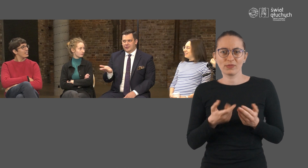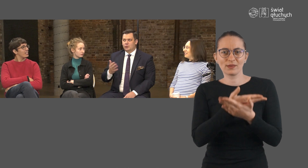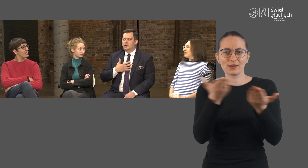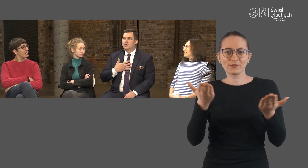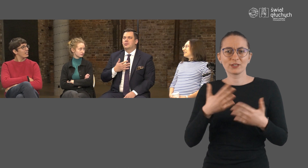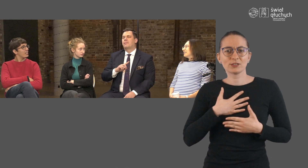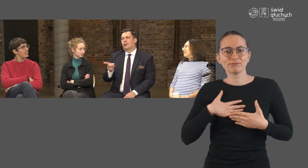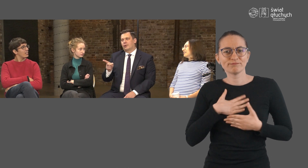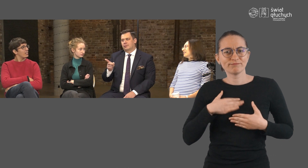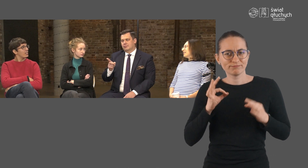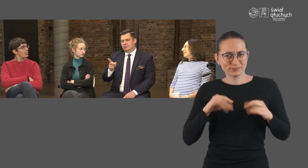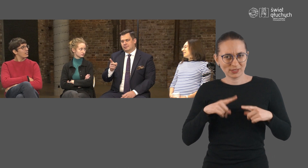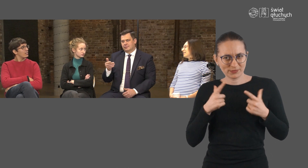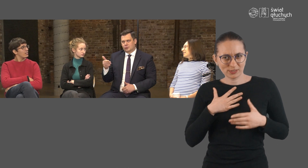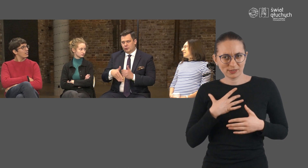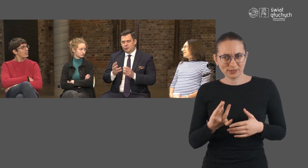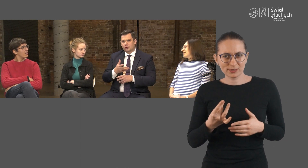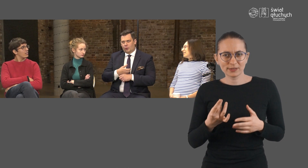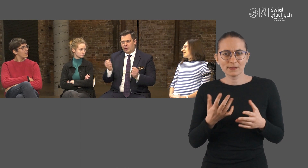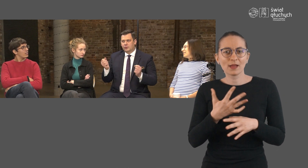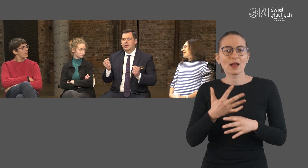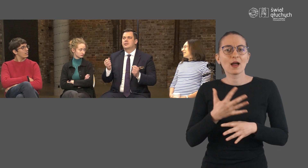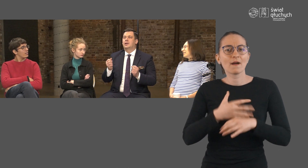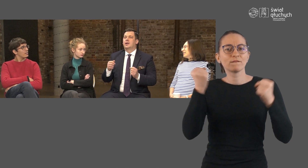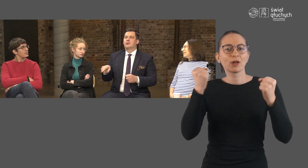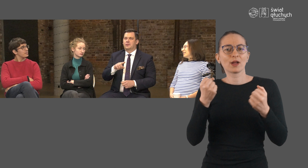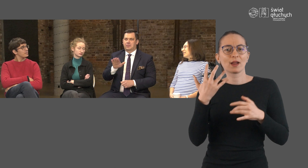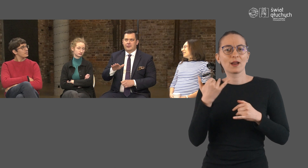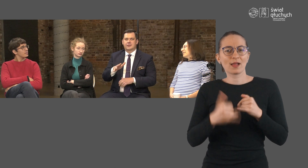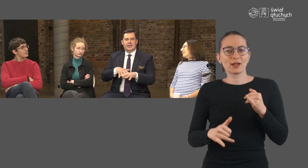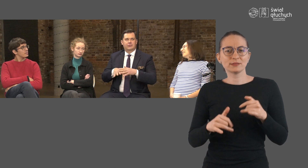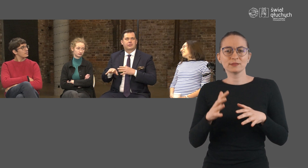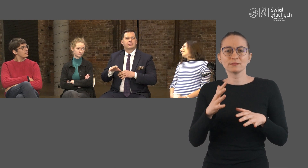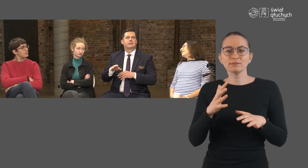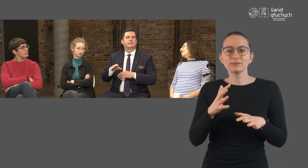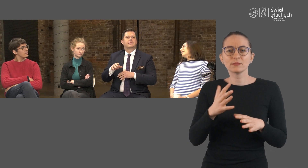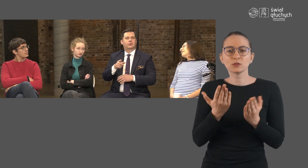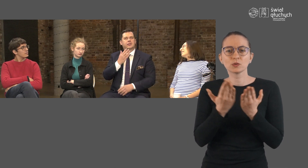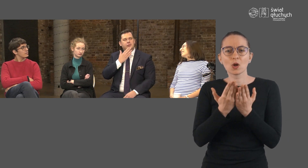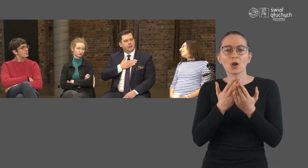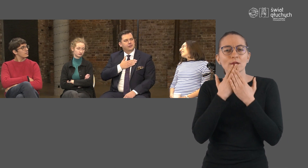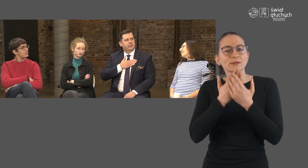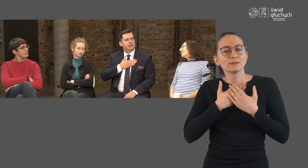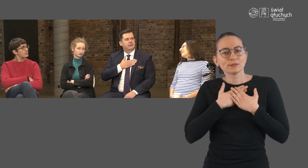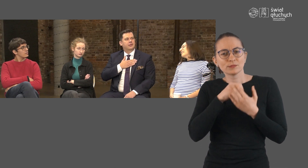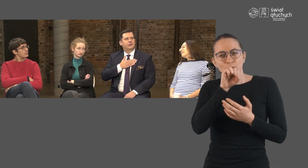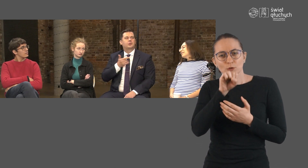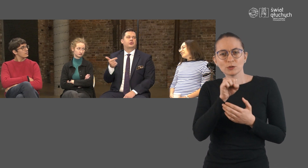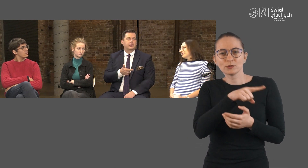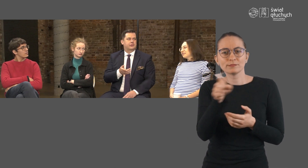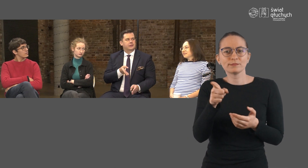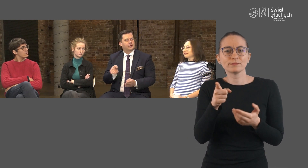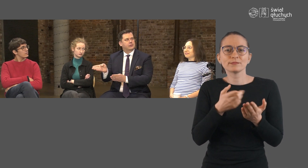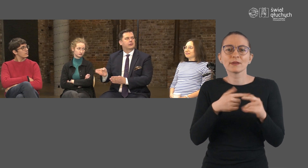Jak wy czujecie po skończeniu szkoły, edukacji? Czy macie zawód, który chcieliście mieć?